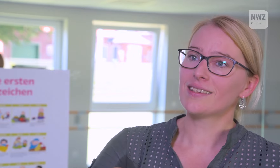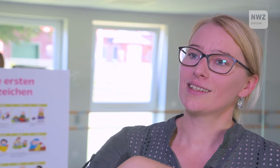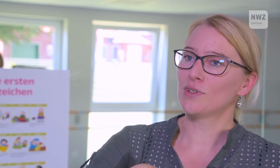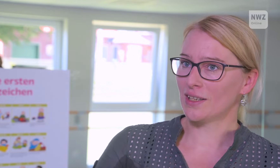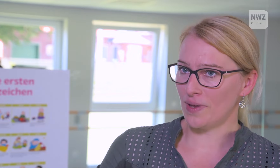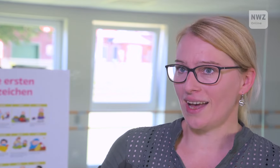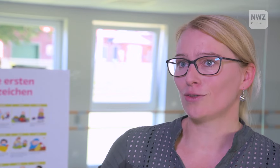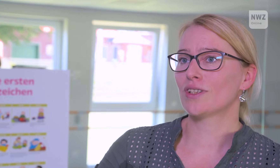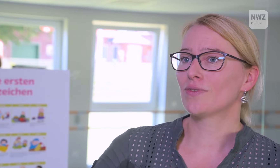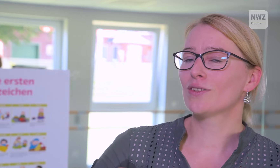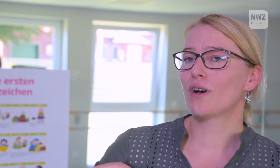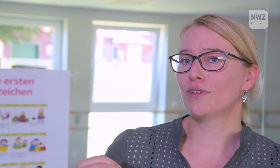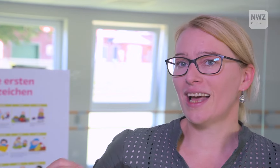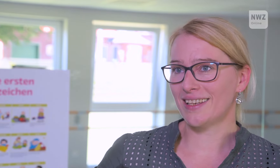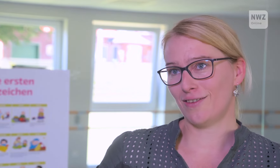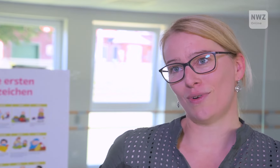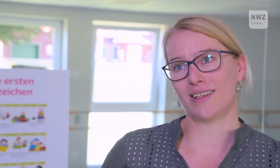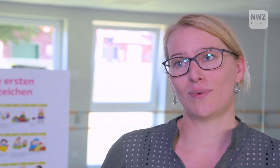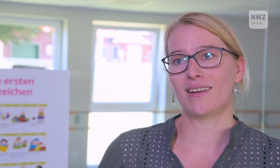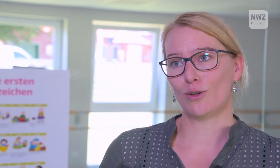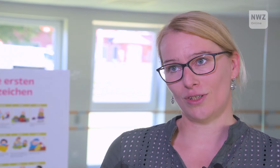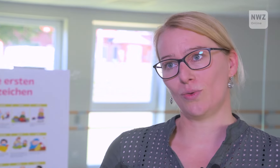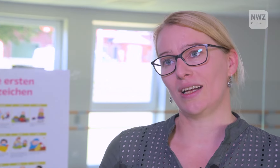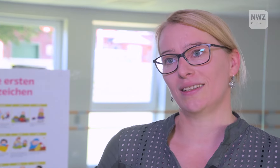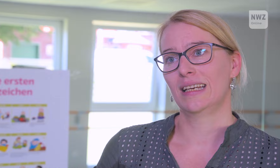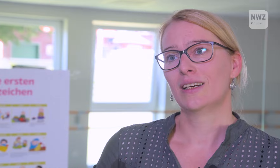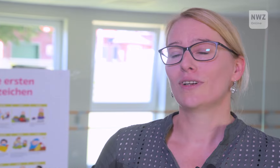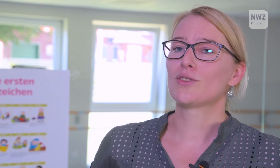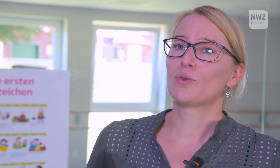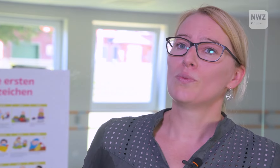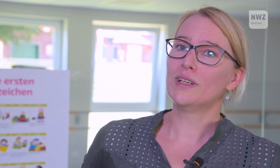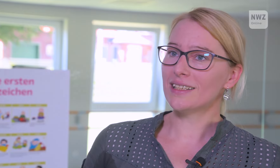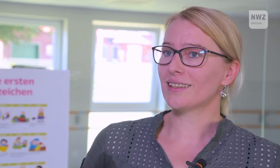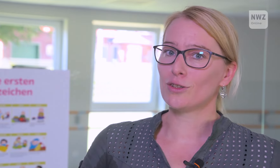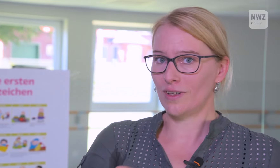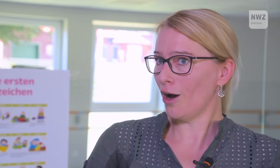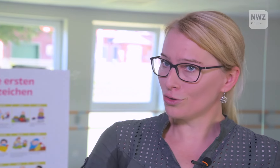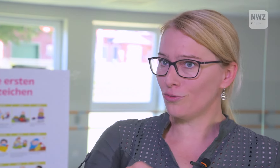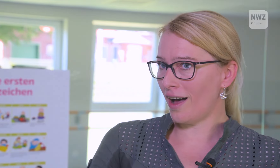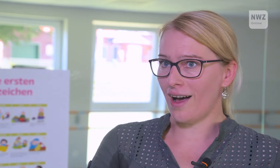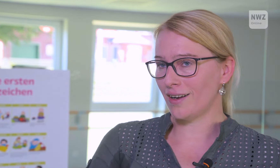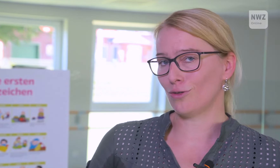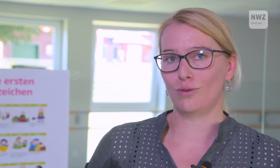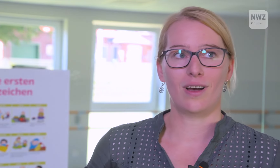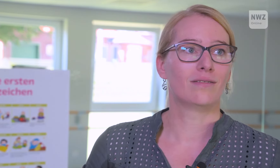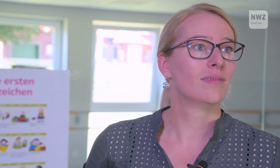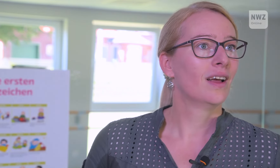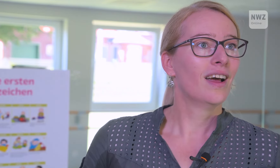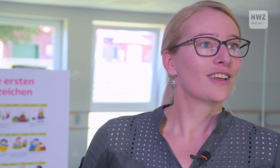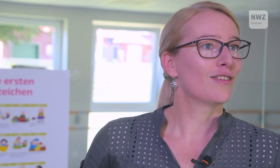gleichzeitig mit den Gebärden und das fällt sogar viel leichter, wenn man die Gebärden auch dazu hat, weil es so bildlich ist, so wie Autofahren oder ja, was